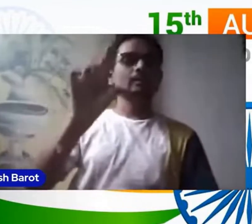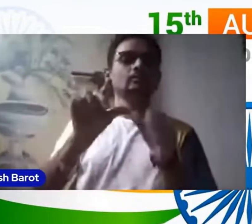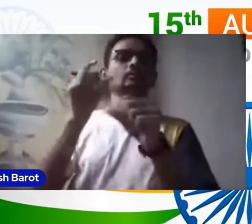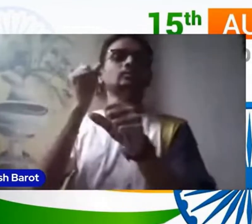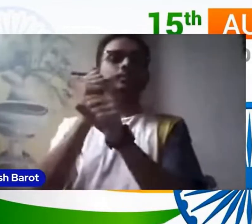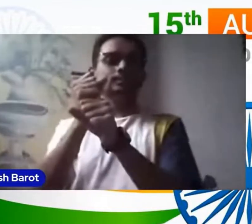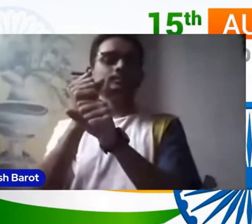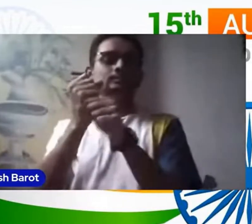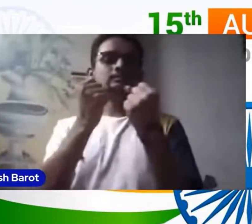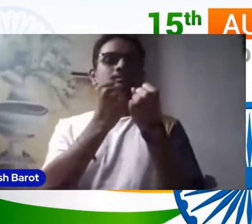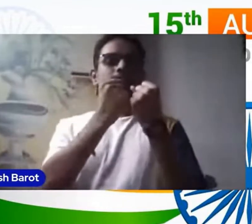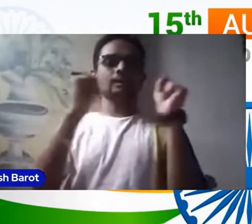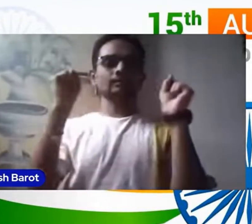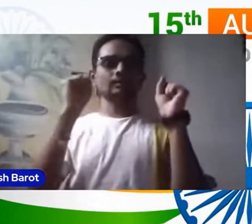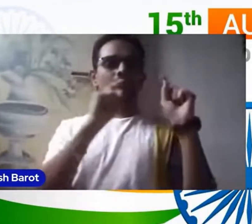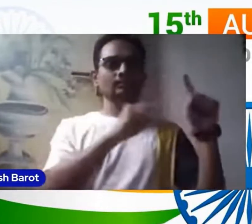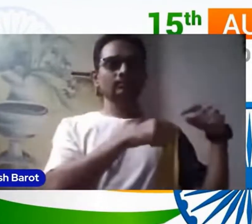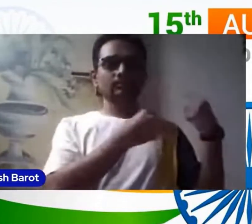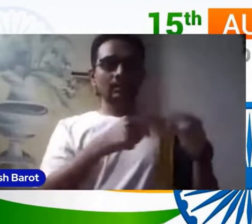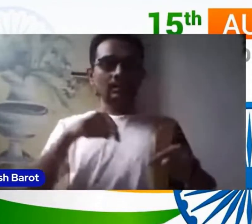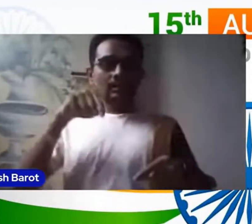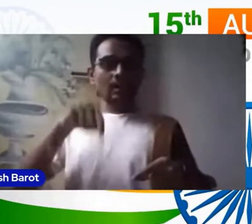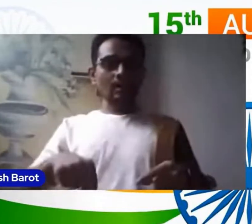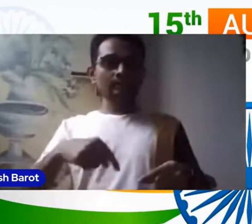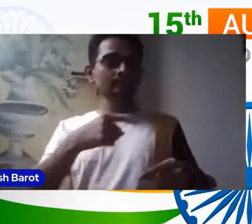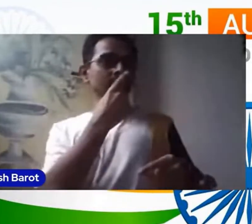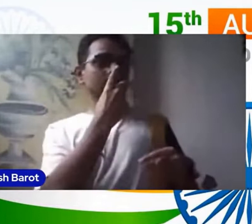हुआ 1947 15 अगस्त।